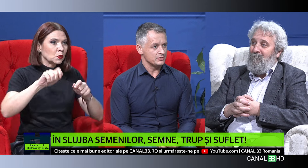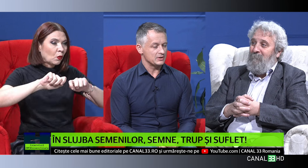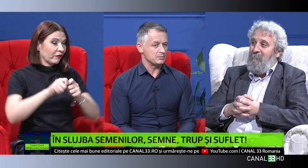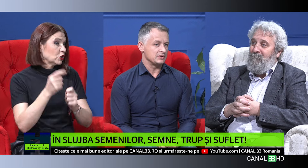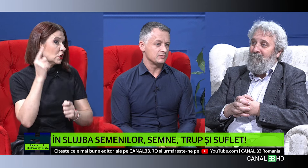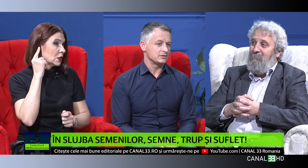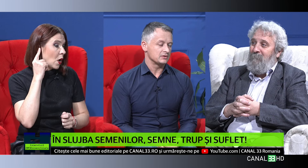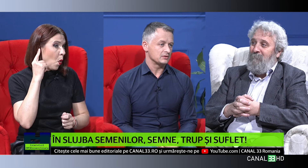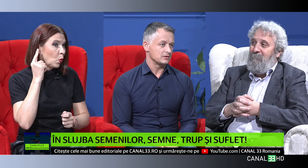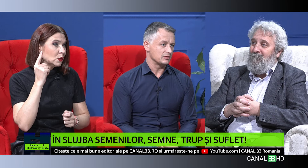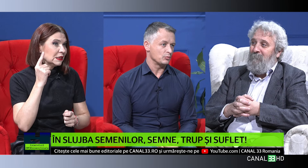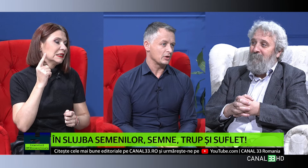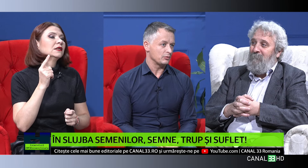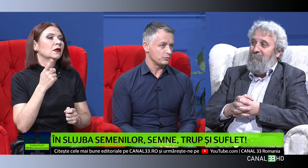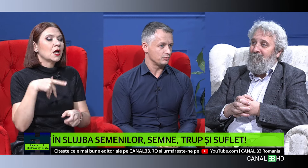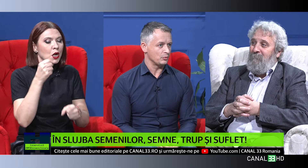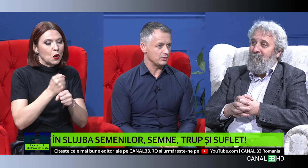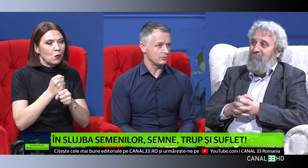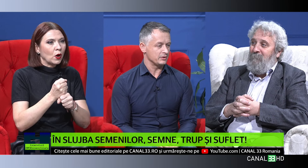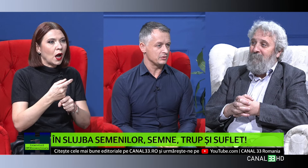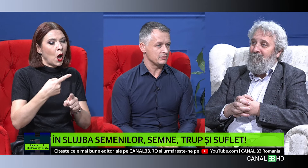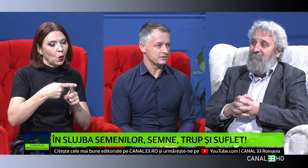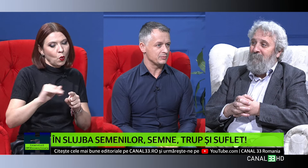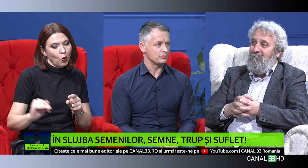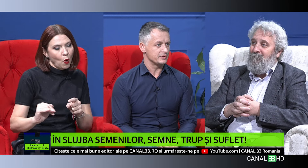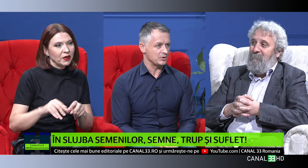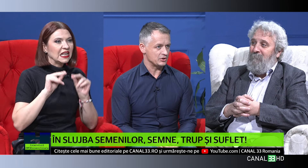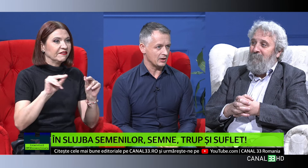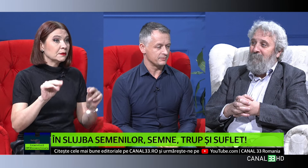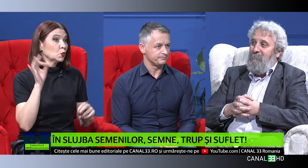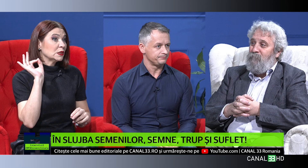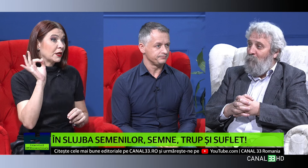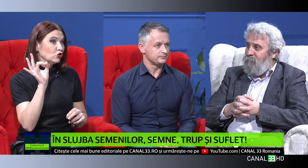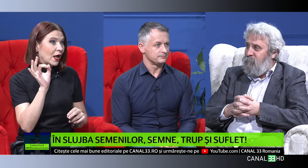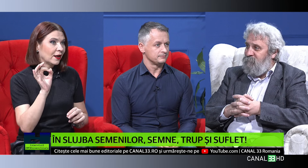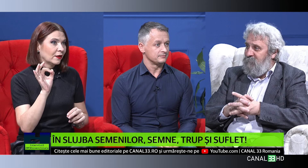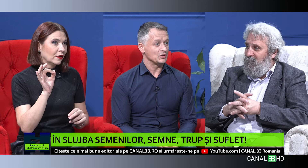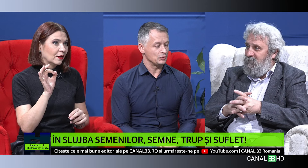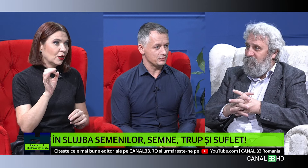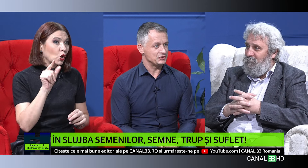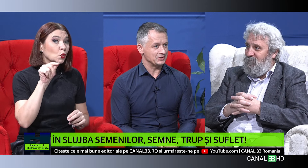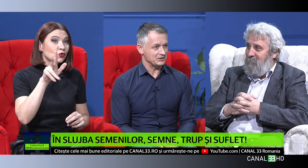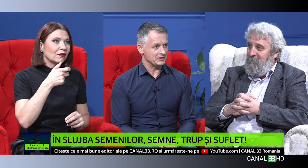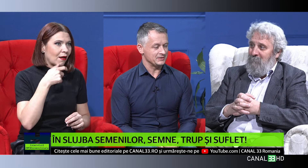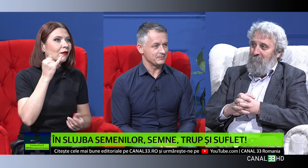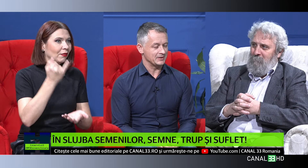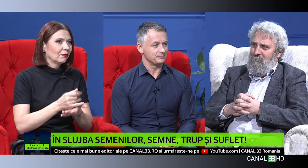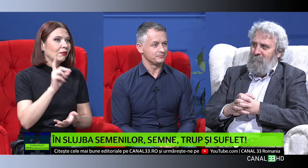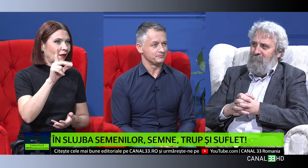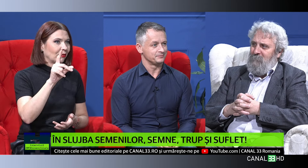auz, respectiv în munca cu copilul în învățământul special. 23 de ani, 23 ai spus? De ani, da. Mamă,